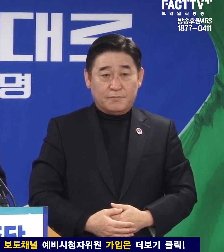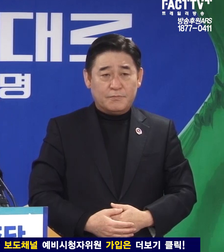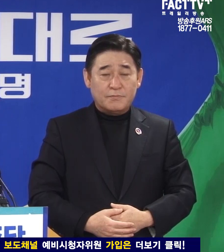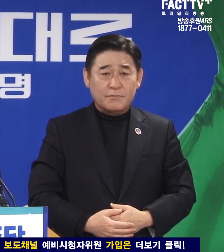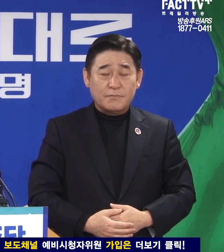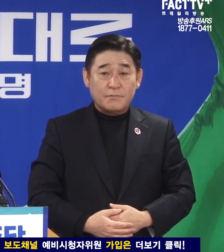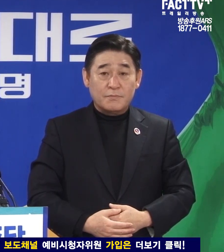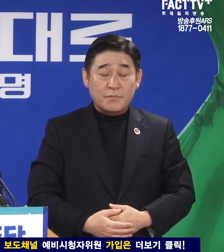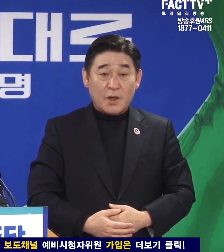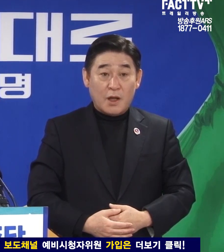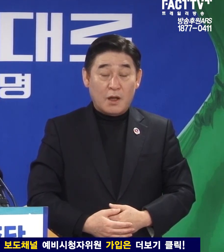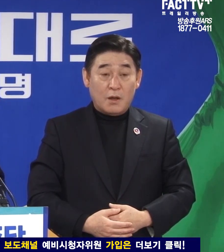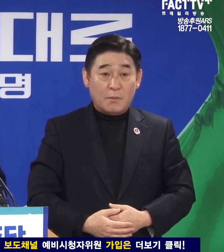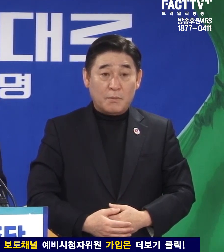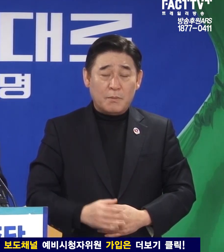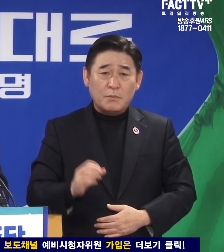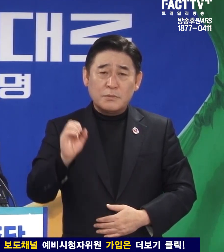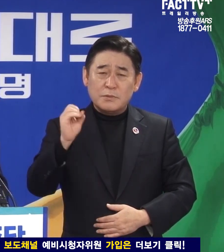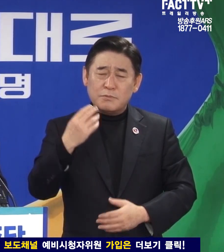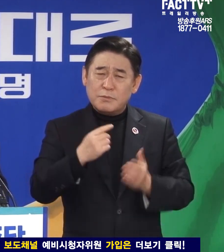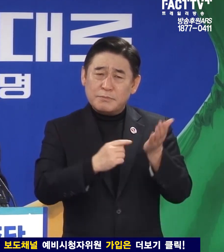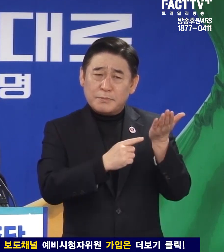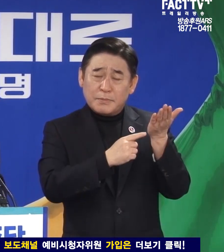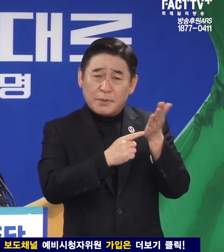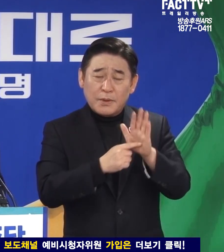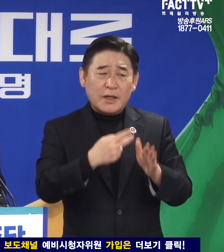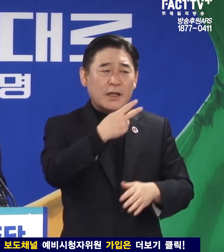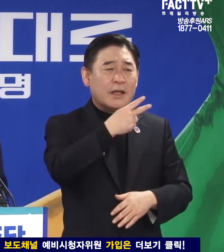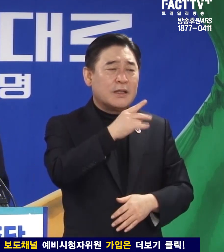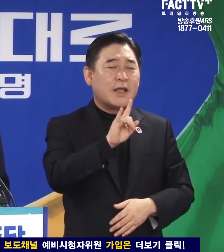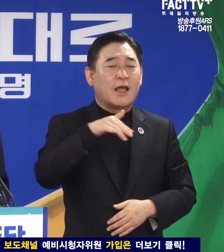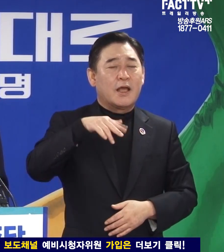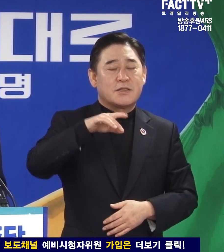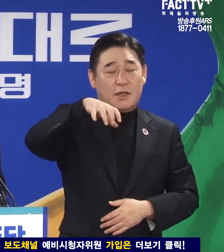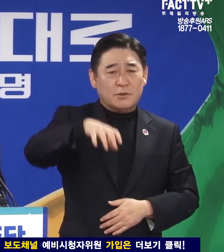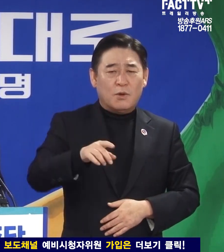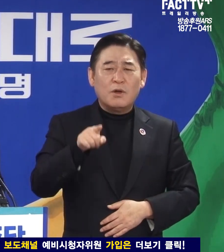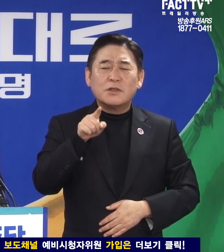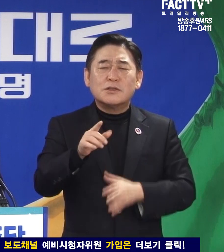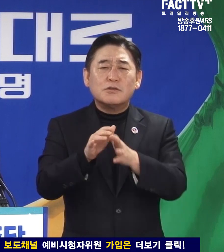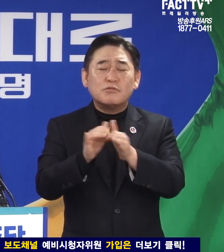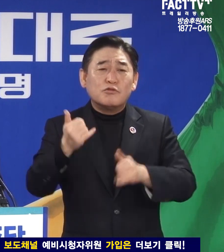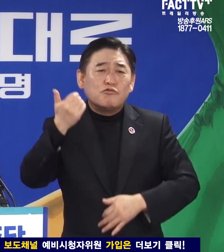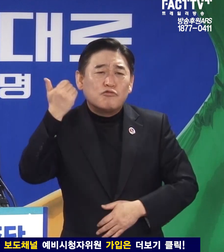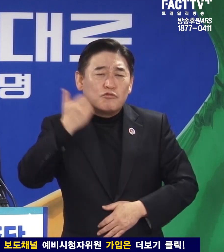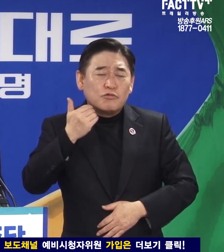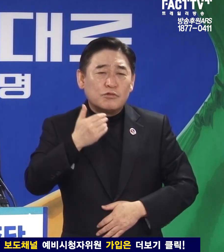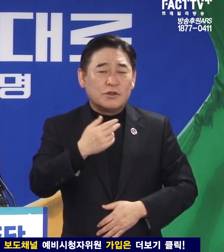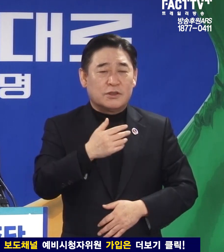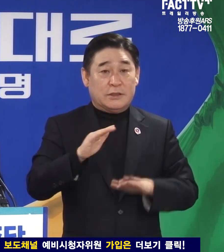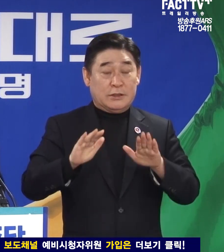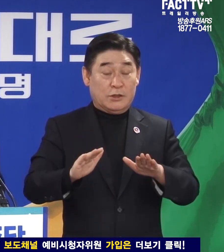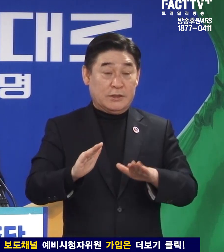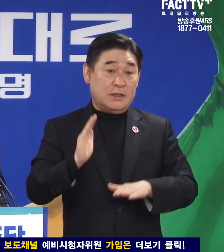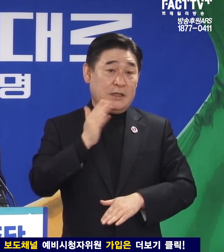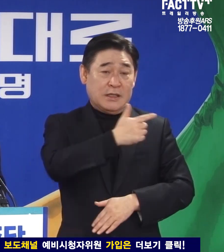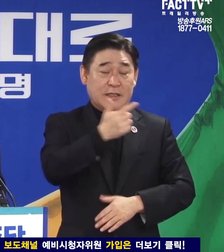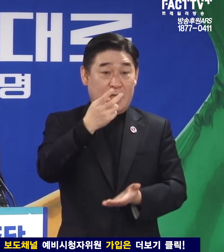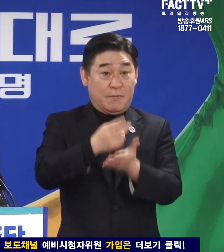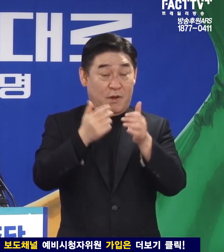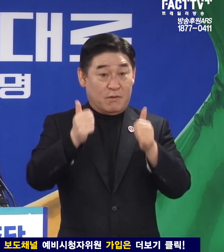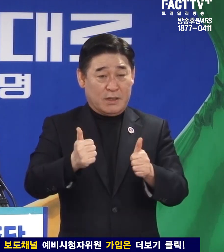한 언론 보도에 의하면 대장동의 그분이 현직 대법관이라는 그러한